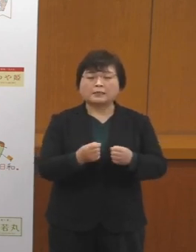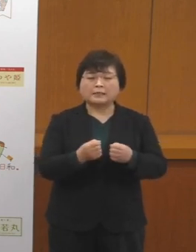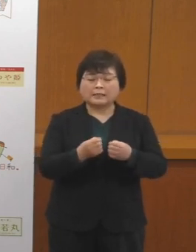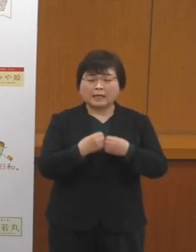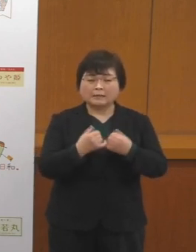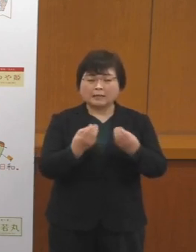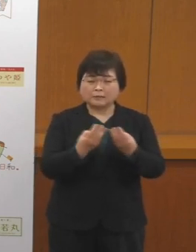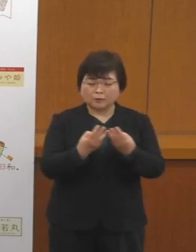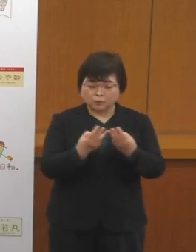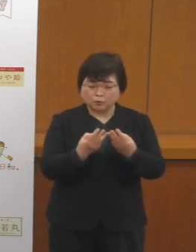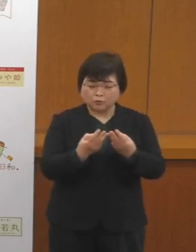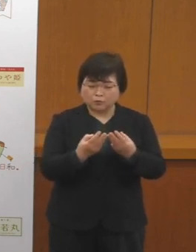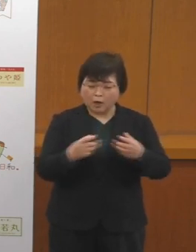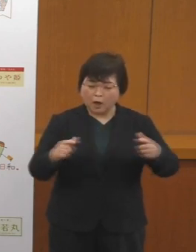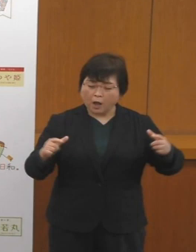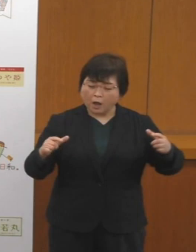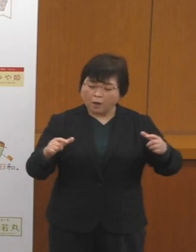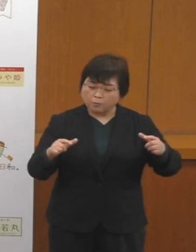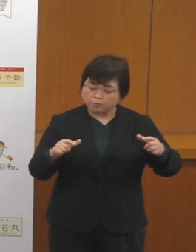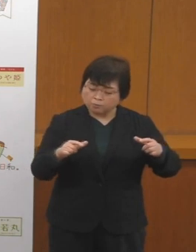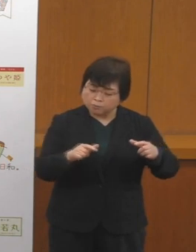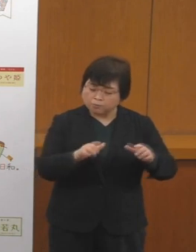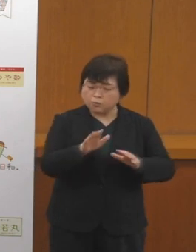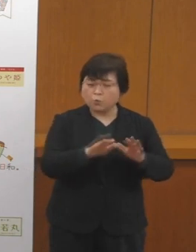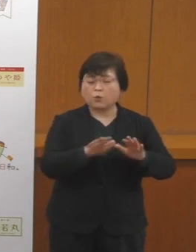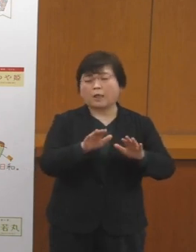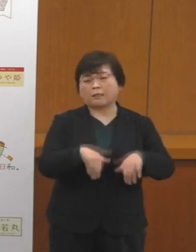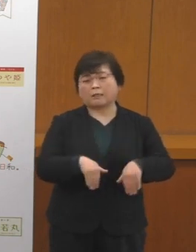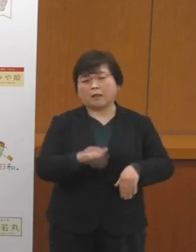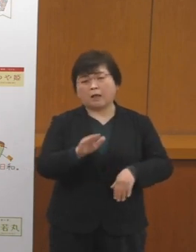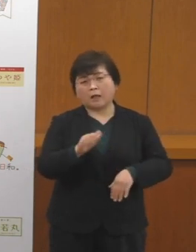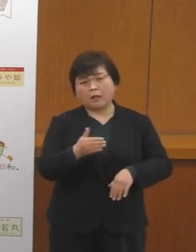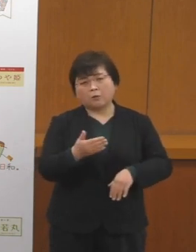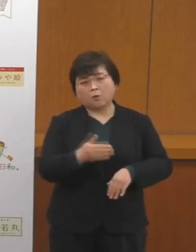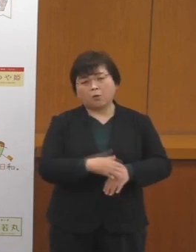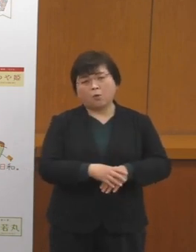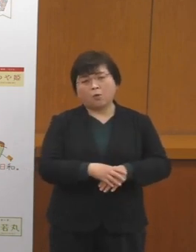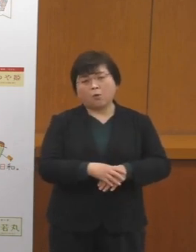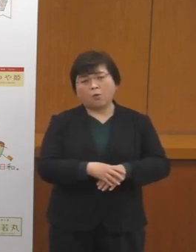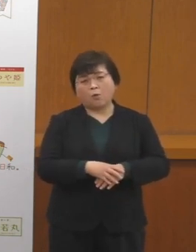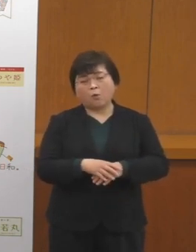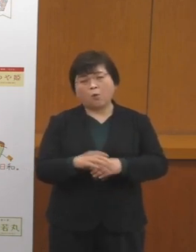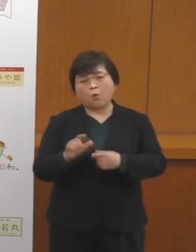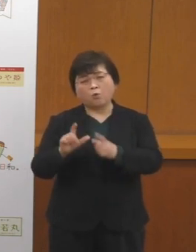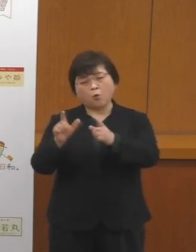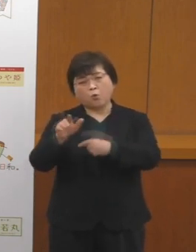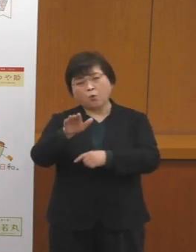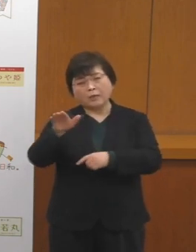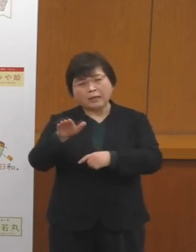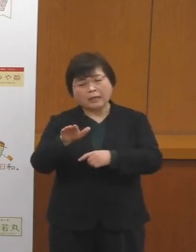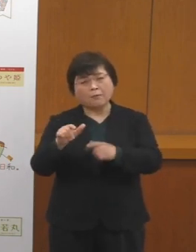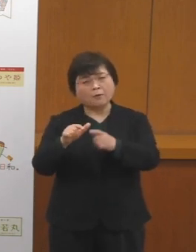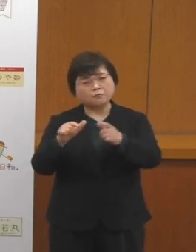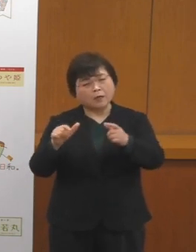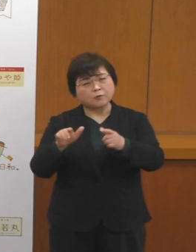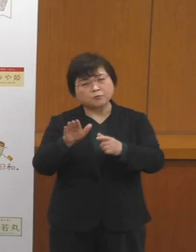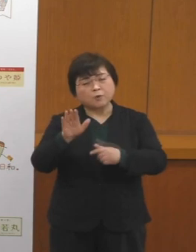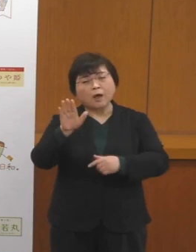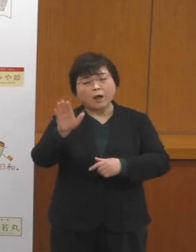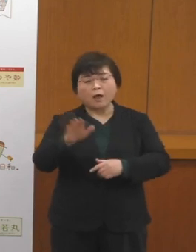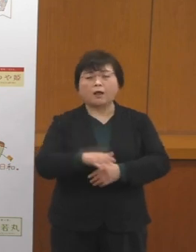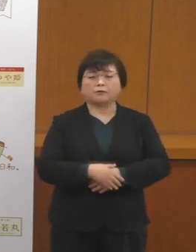者数は減少傾向が続いておりましたが首都圏などでは増加の動きも見られるところであり